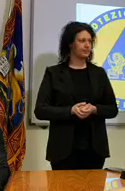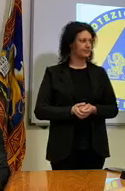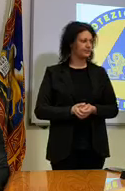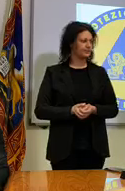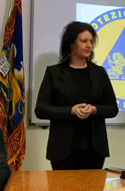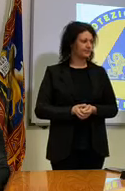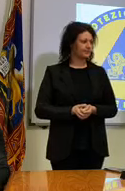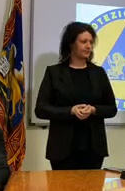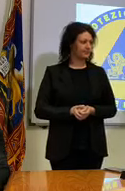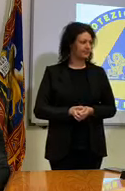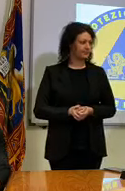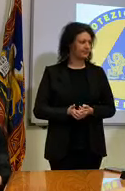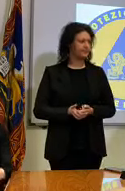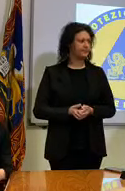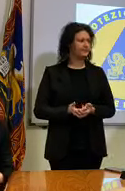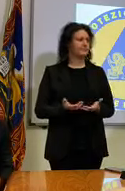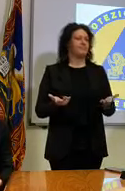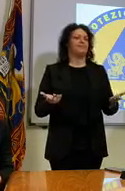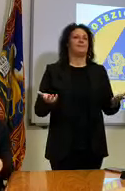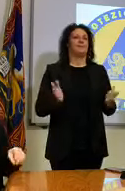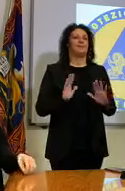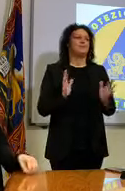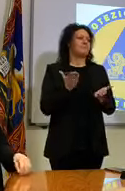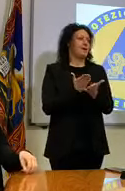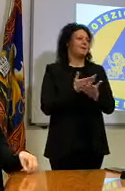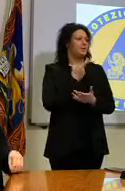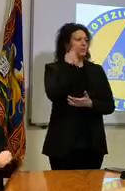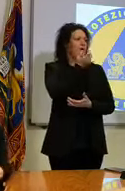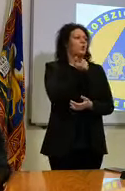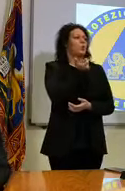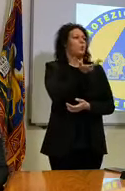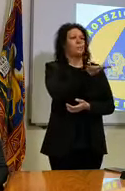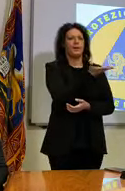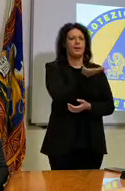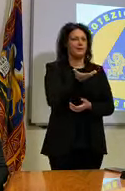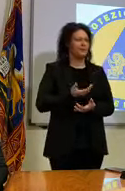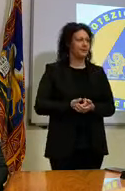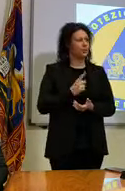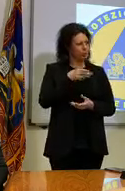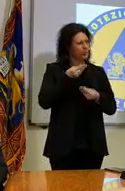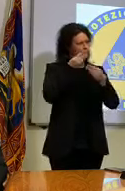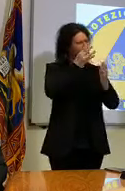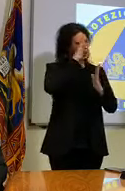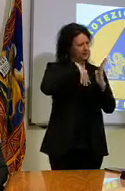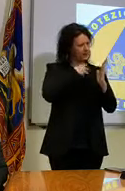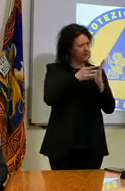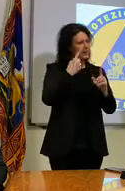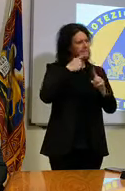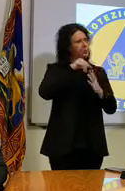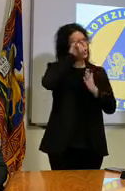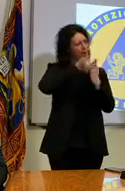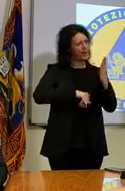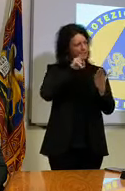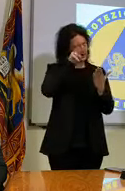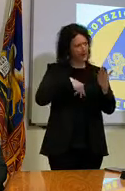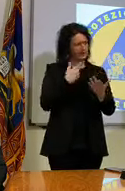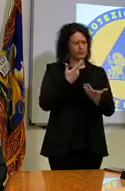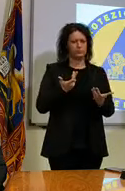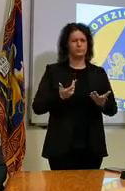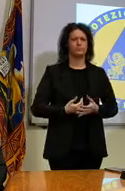Sì, cosa ti è, basta, però... Hai i numeri, fai come... Dopo ti do la tabella e anche la lettera. Vabbè.